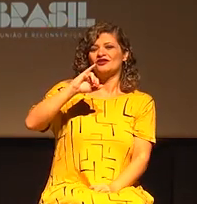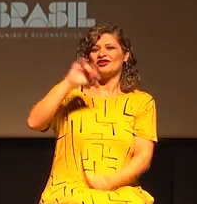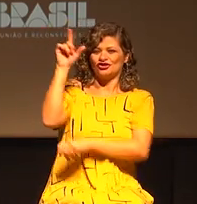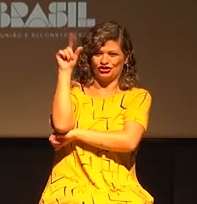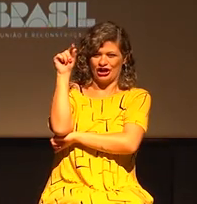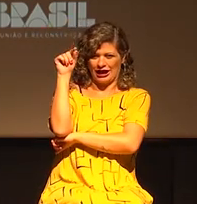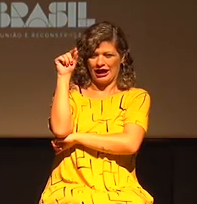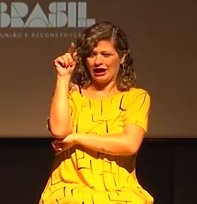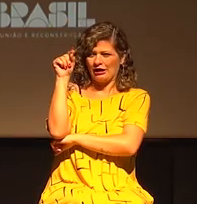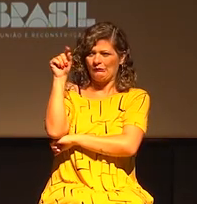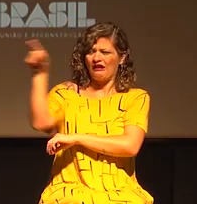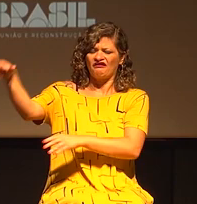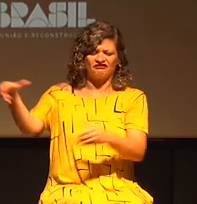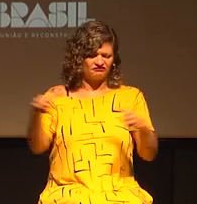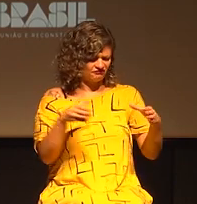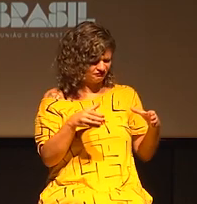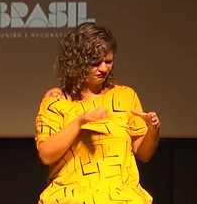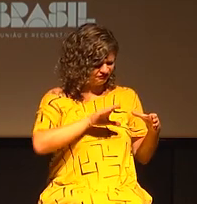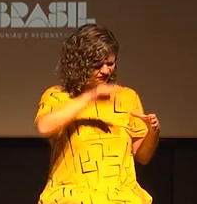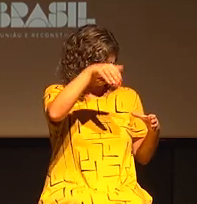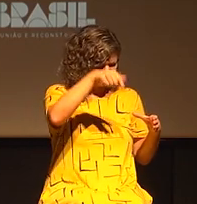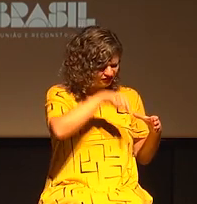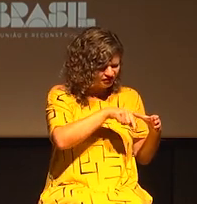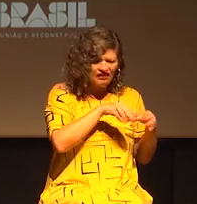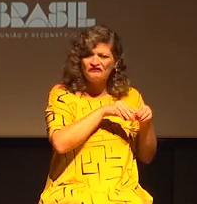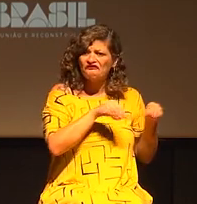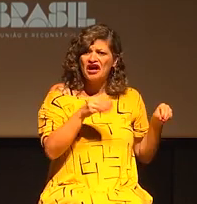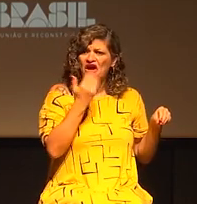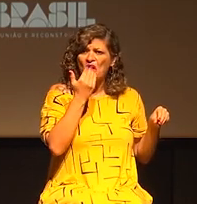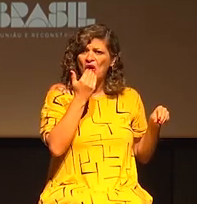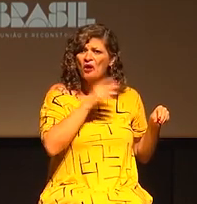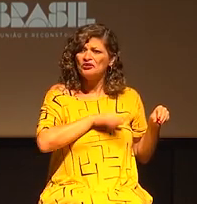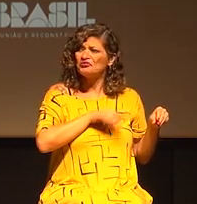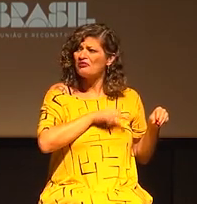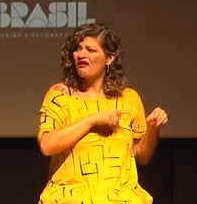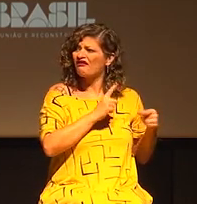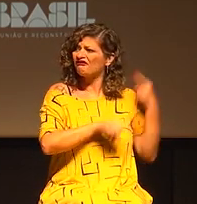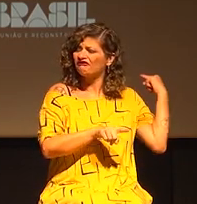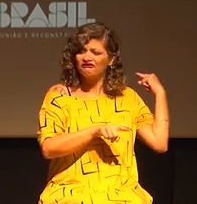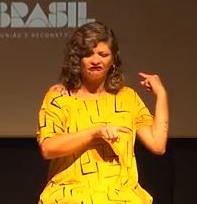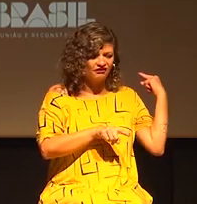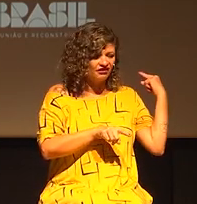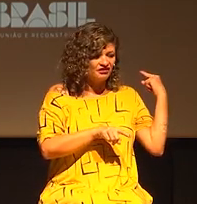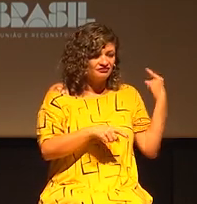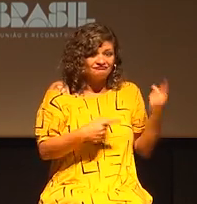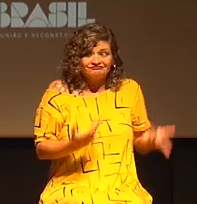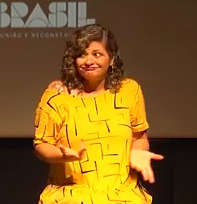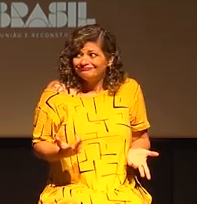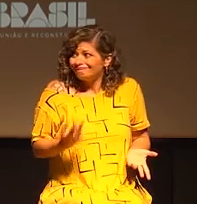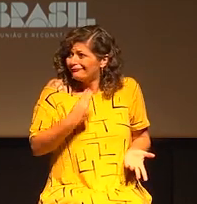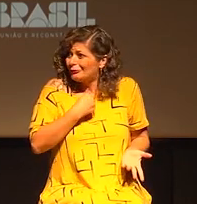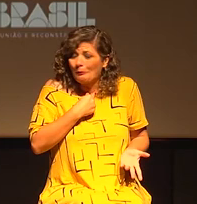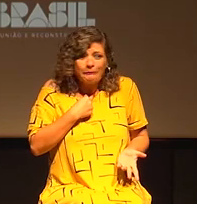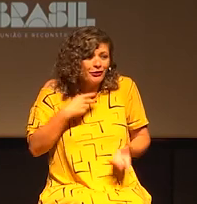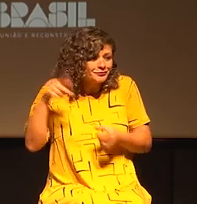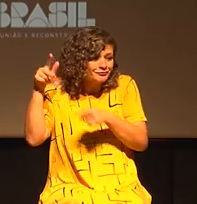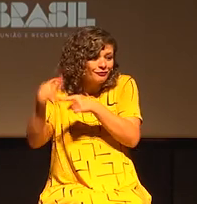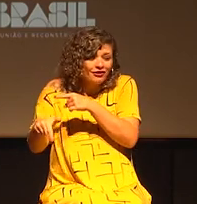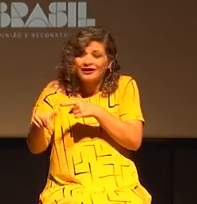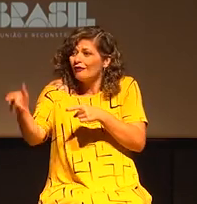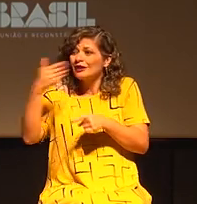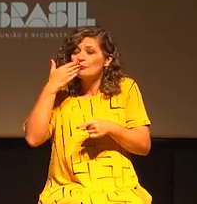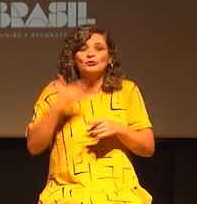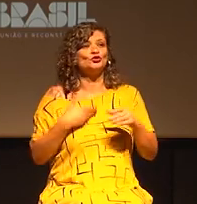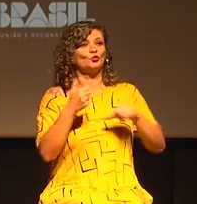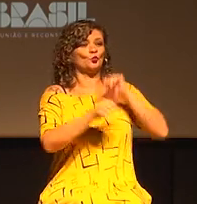mas essa não é a farinha que a gente come então a gente precisa não posso tirar cesta basica Óbvio que não não é isso que ela tá me pedindo